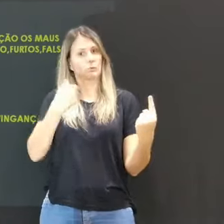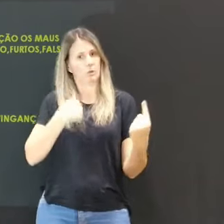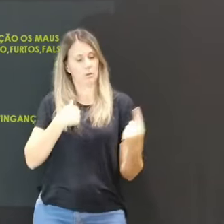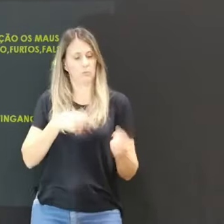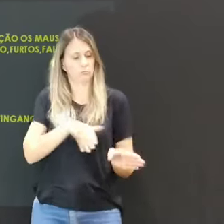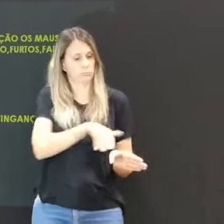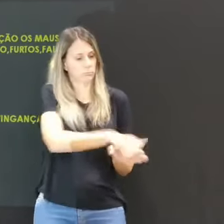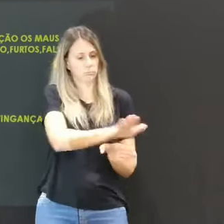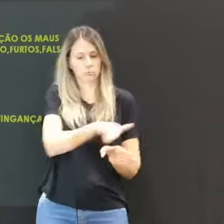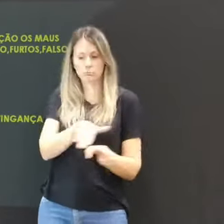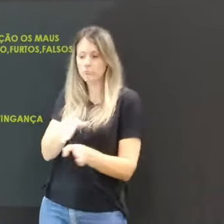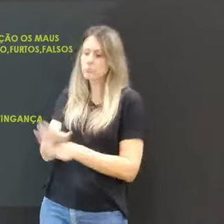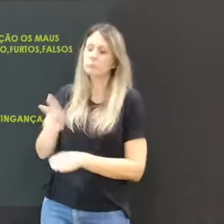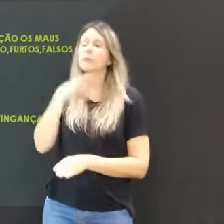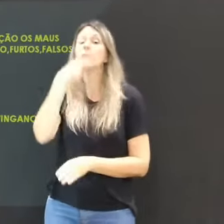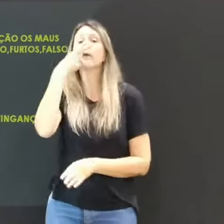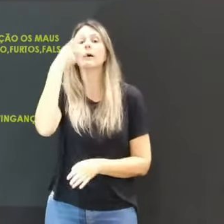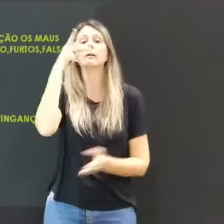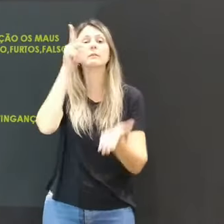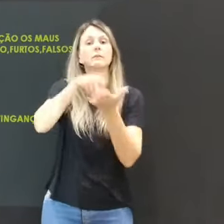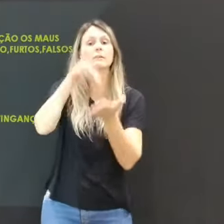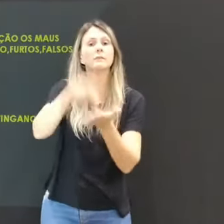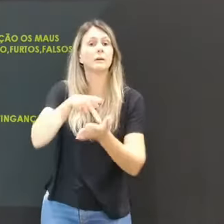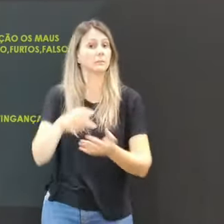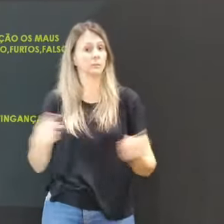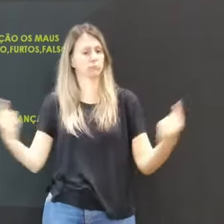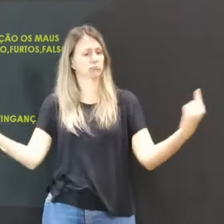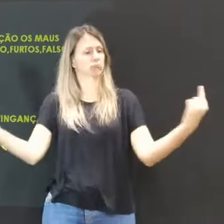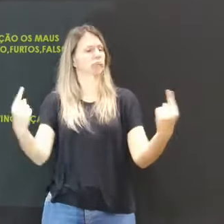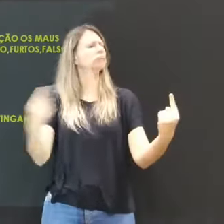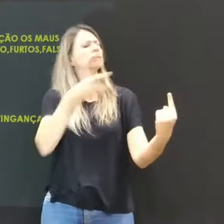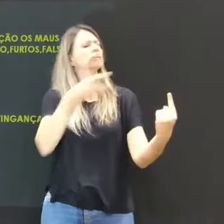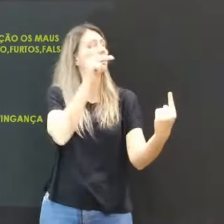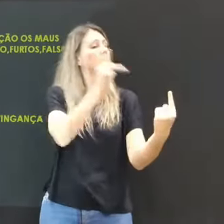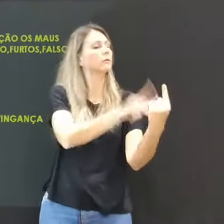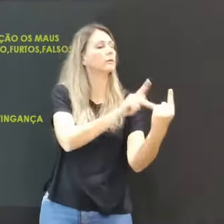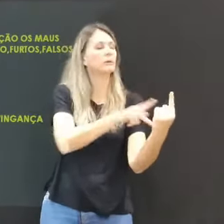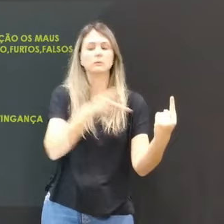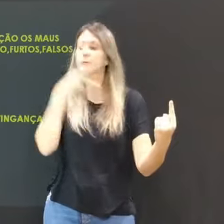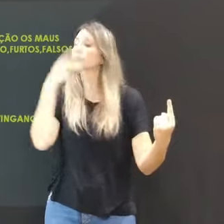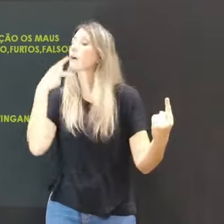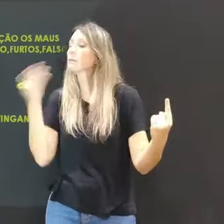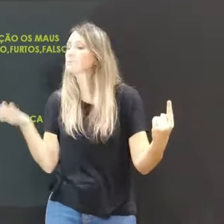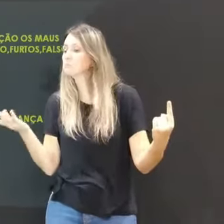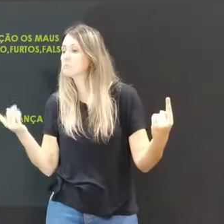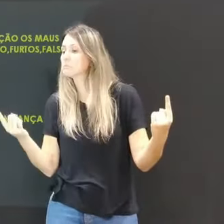ver quem está falando a verdade. E eu aconselho as duas ali. Fala agora, o que aconteceu? Coloca uma de frente para a outra. Fala a verdade, fala a